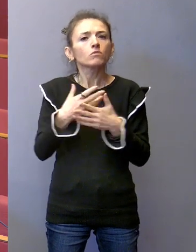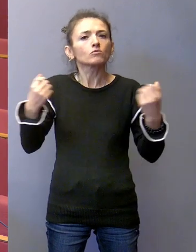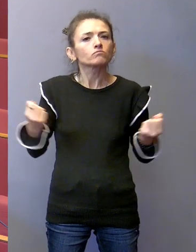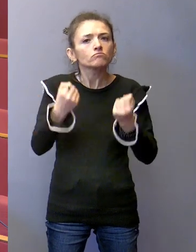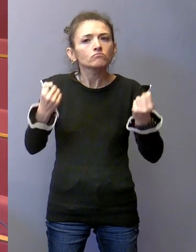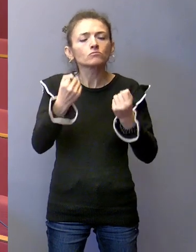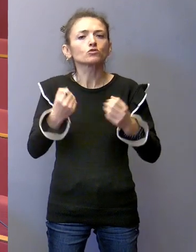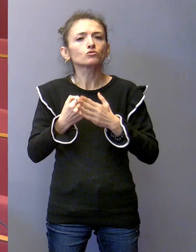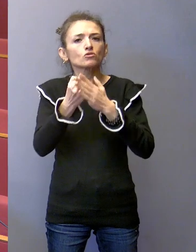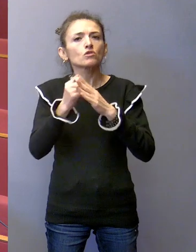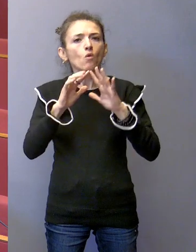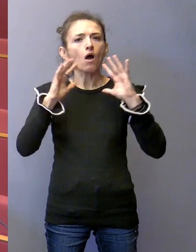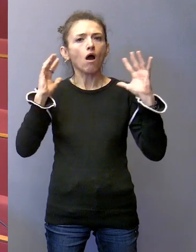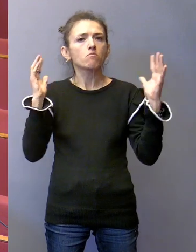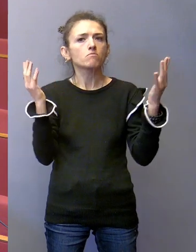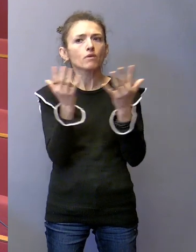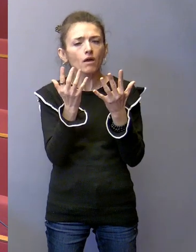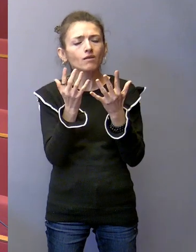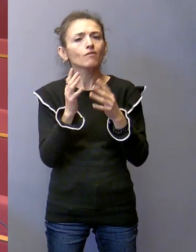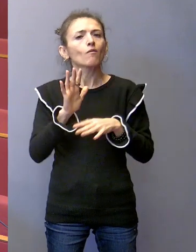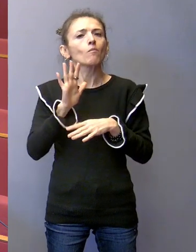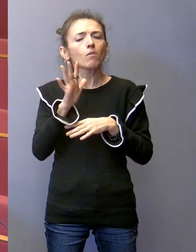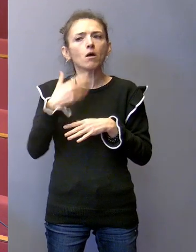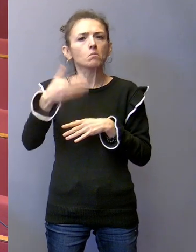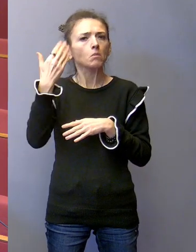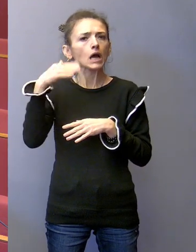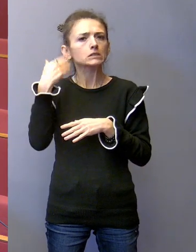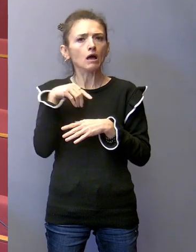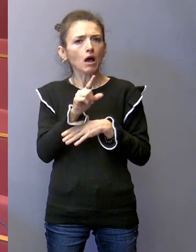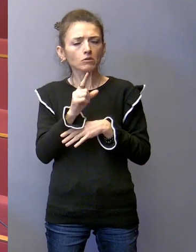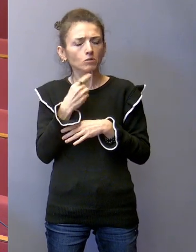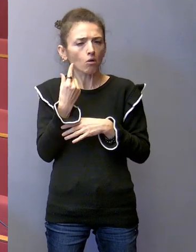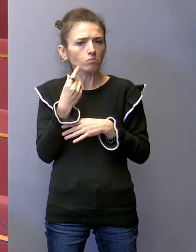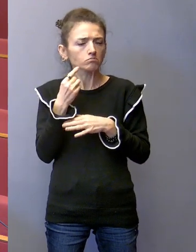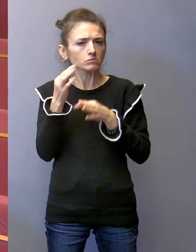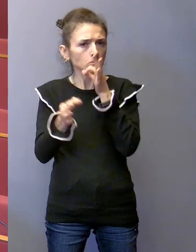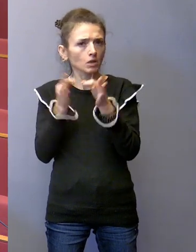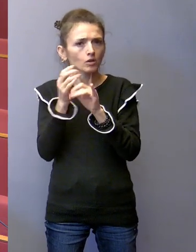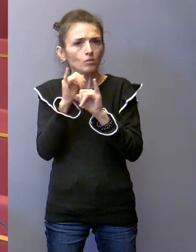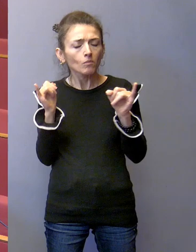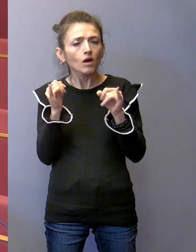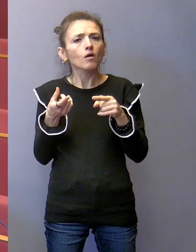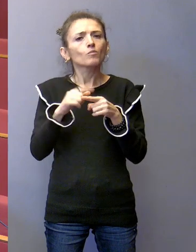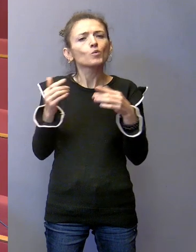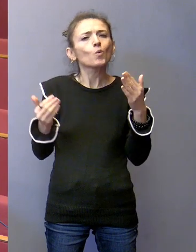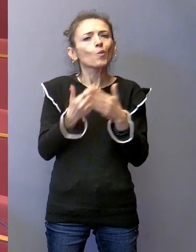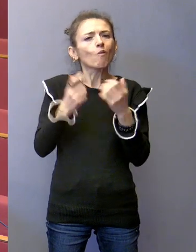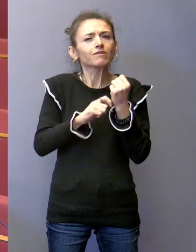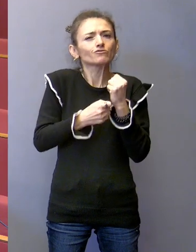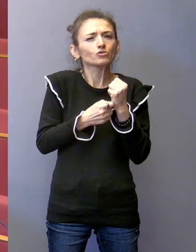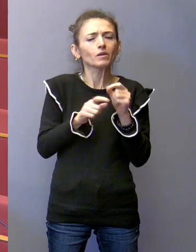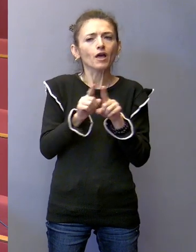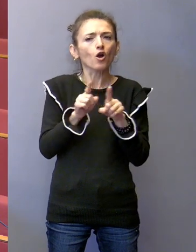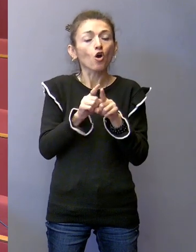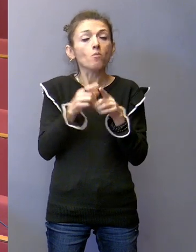azioni Evidentemente non contemplate precedentemente attribuisce ai distretti di trasformazione una nuova disciplina che non è un semplice